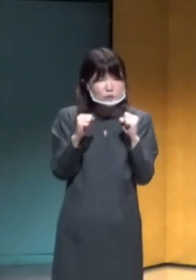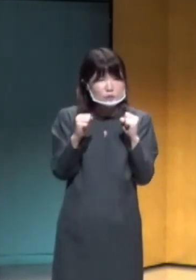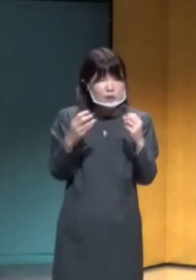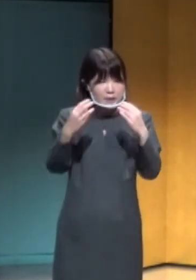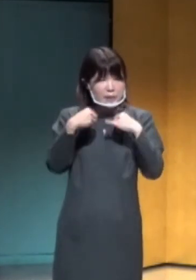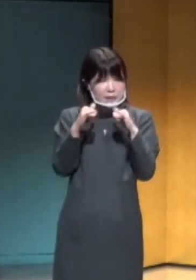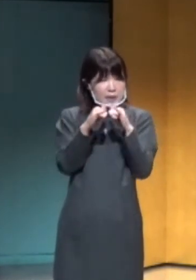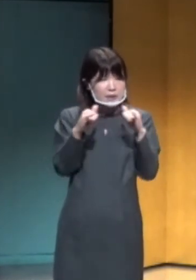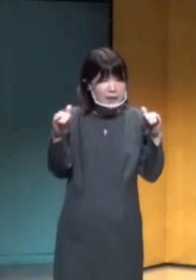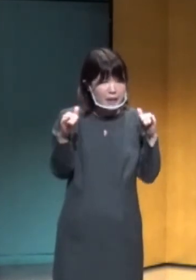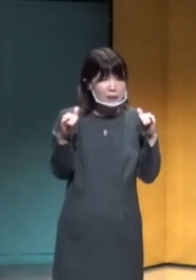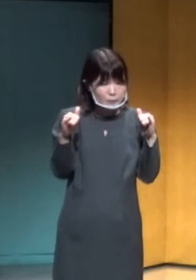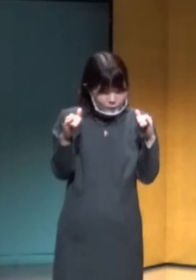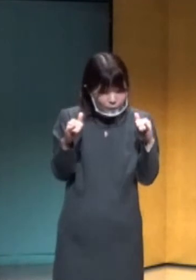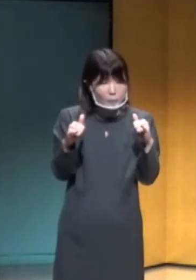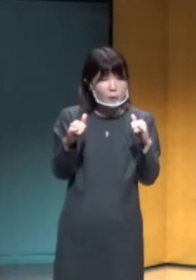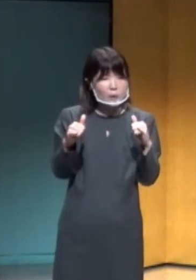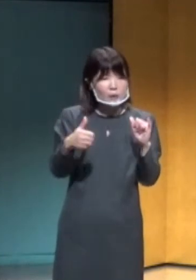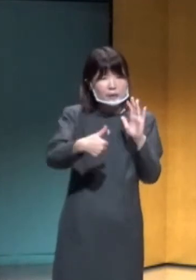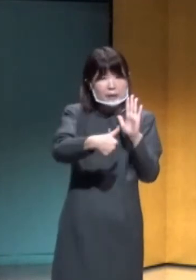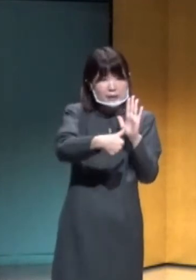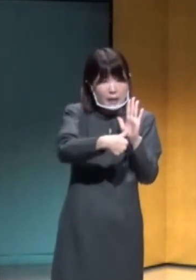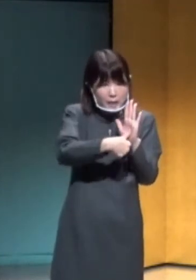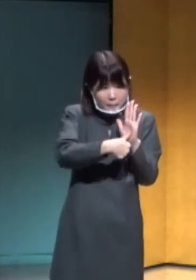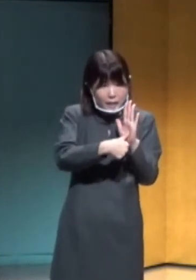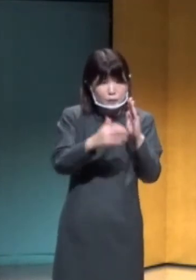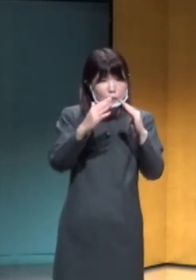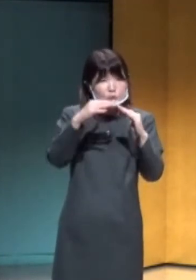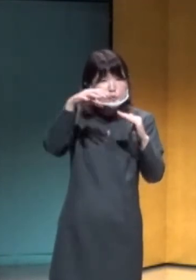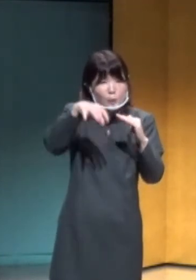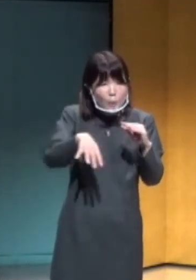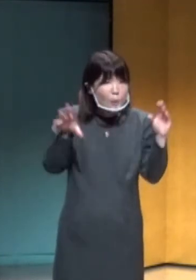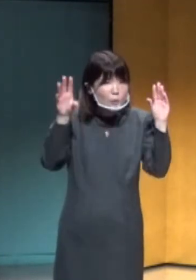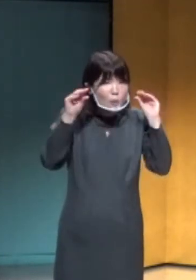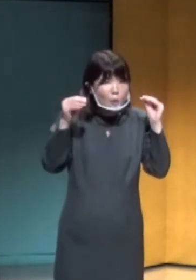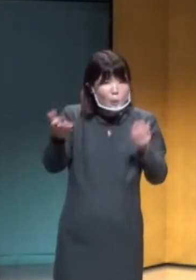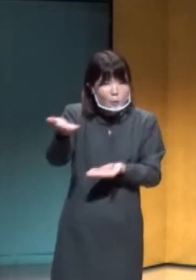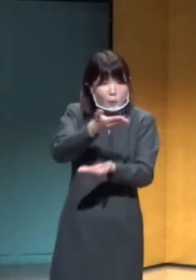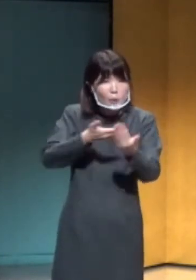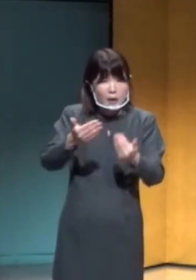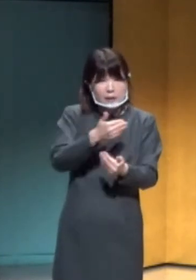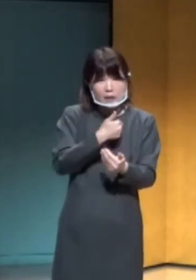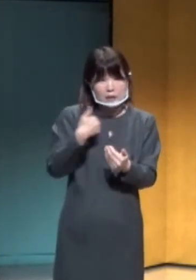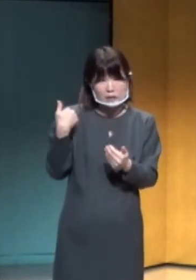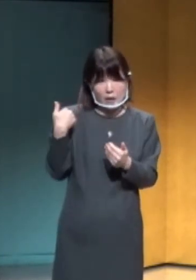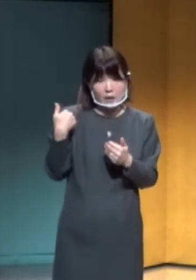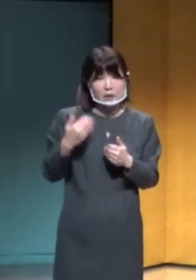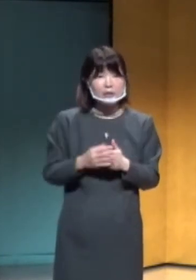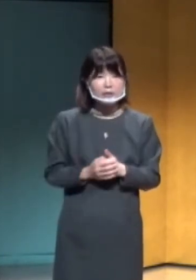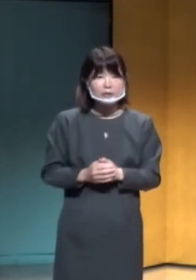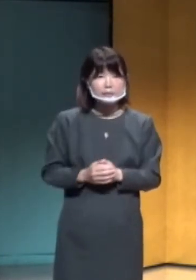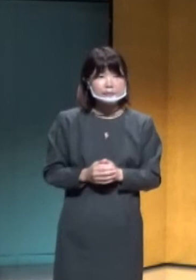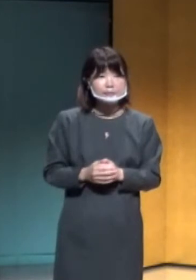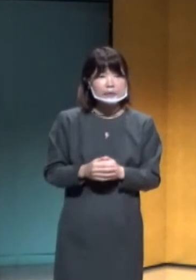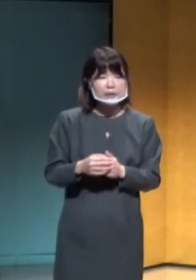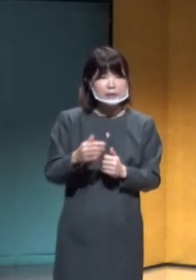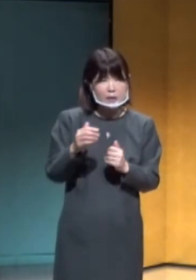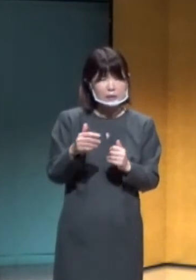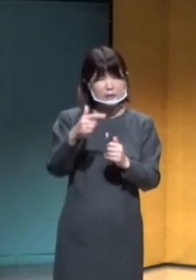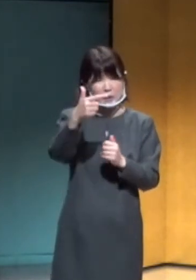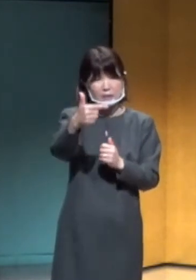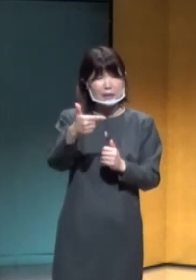お名前や住所の情報の交換ができるようになりました。従いまして、この第6